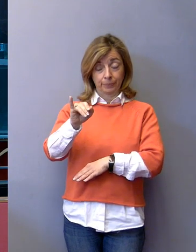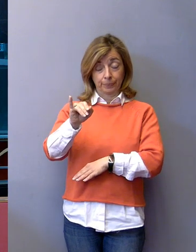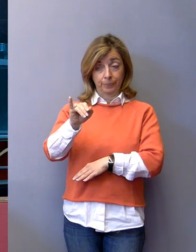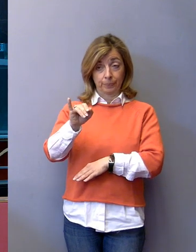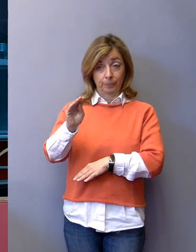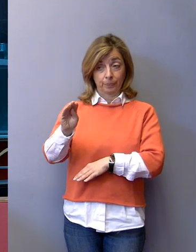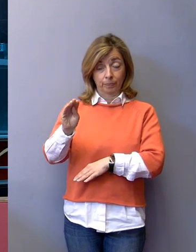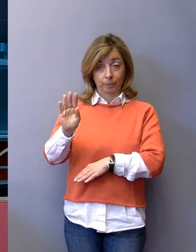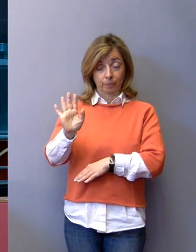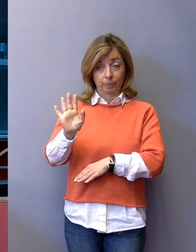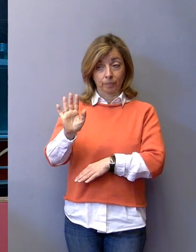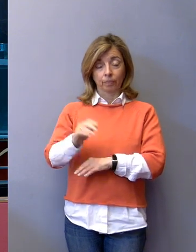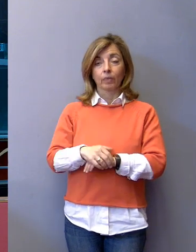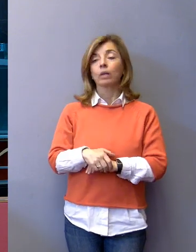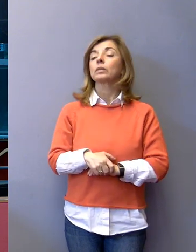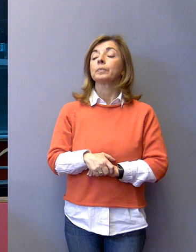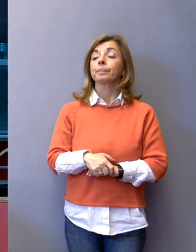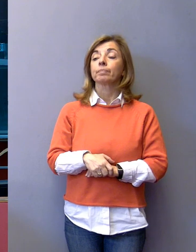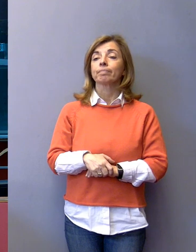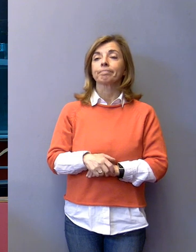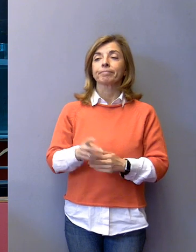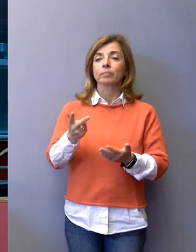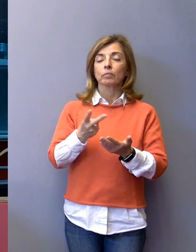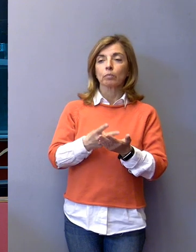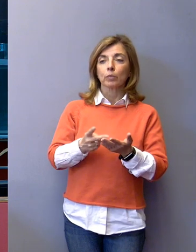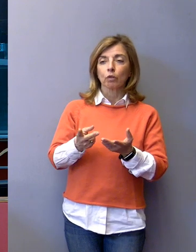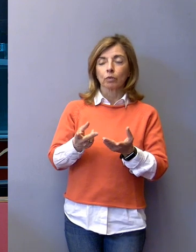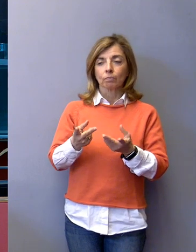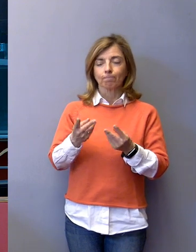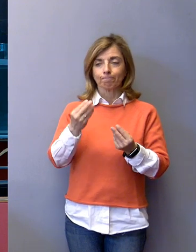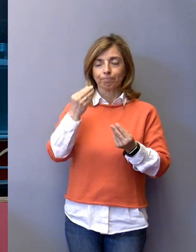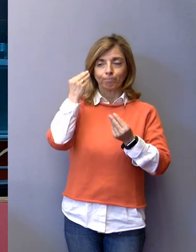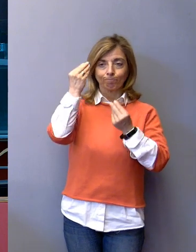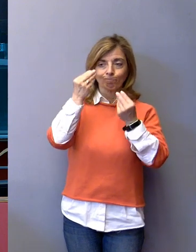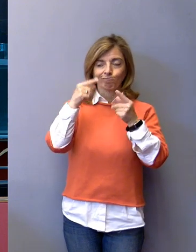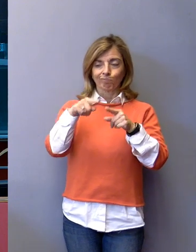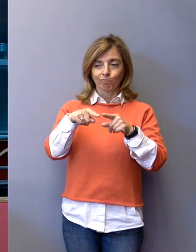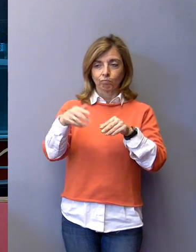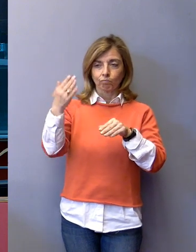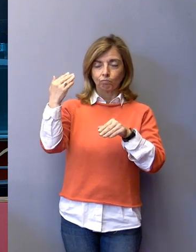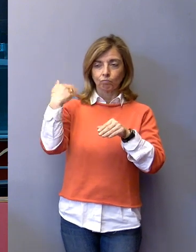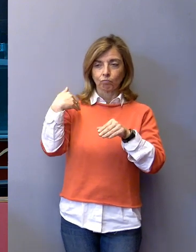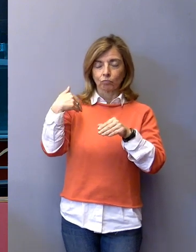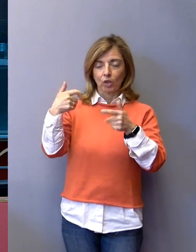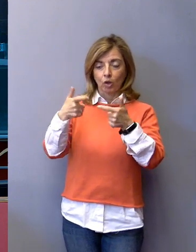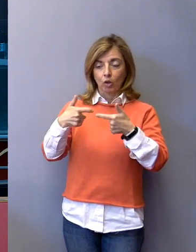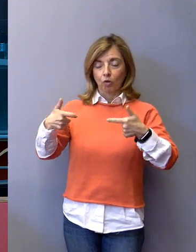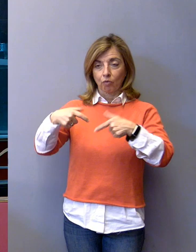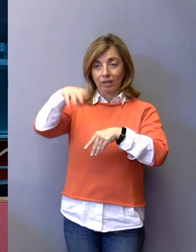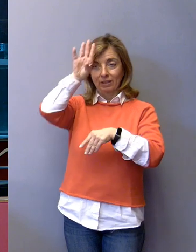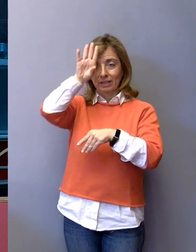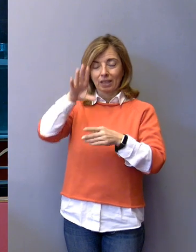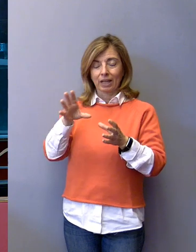Allora cerco di ricostruire quello che ci siamo detti in conferenza capigruppo